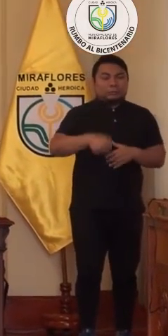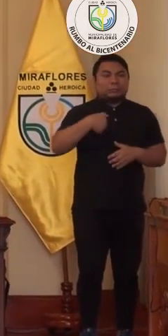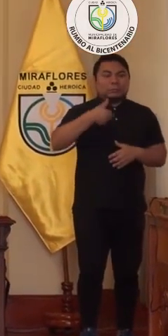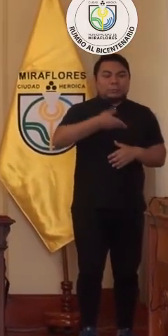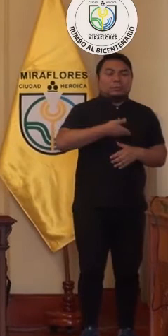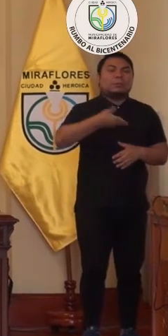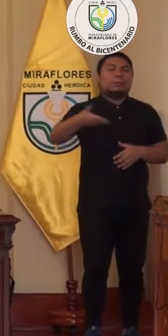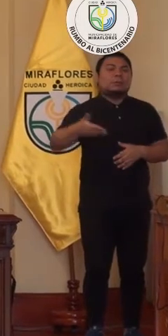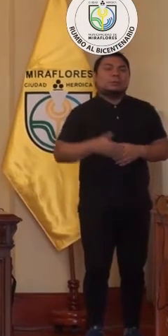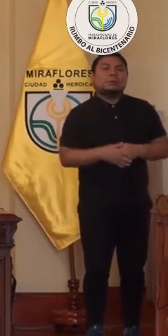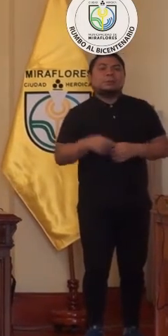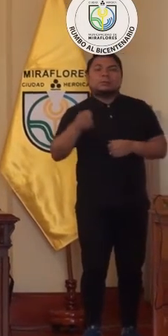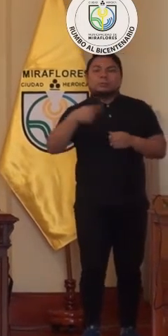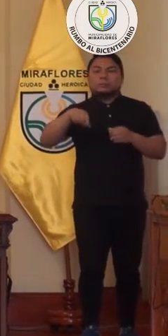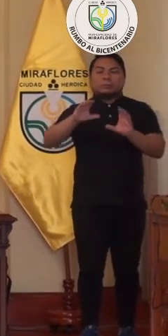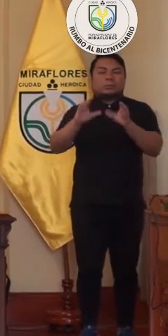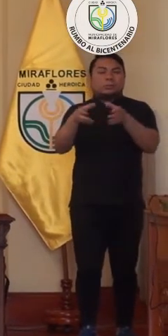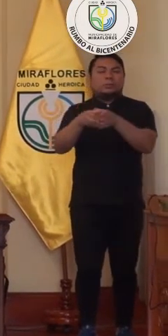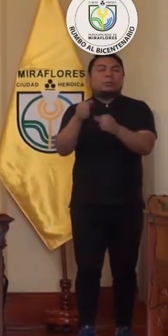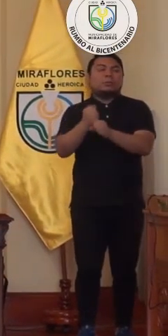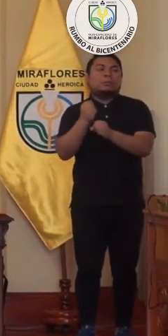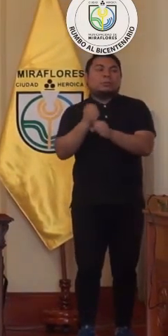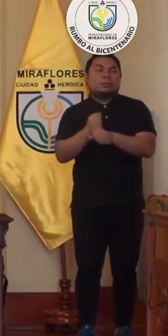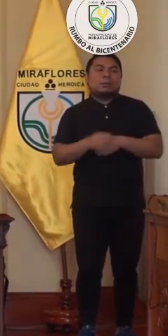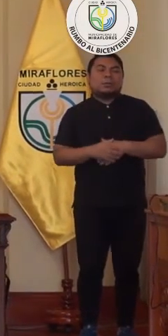han invitado la Comisión de Trabajo